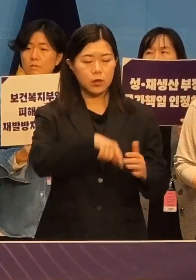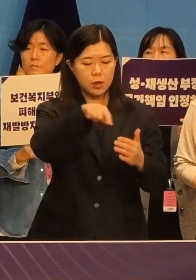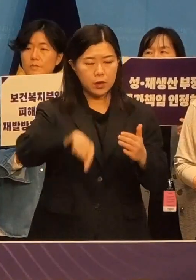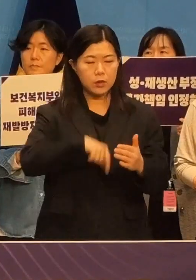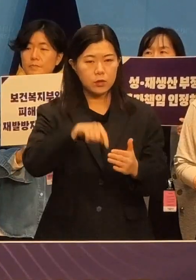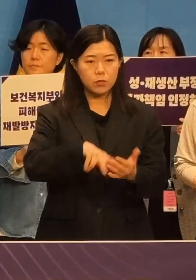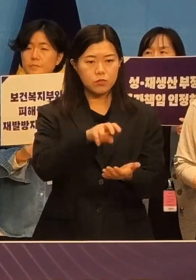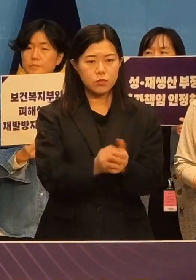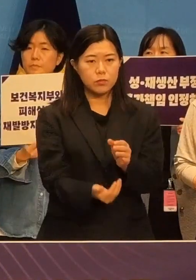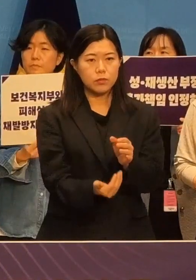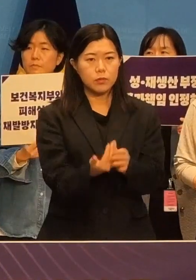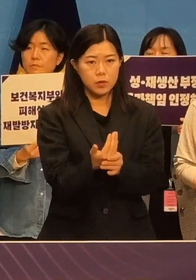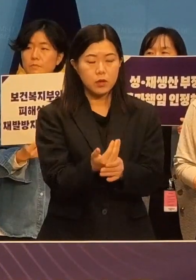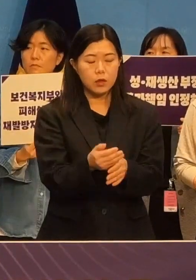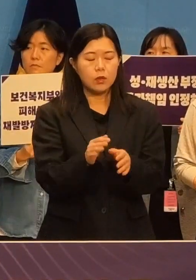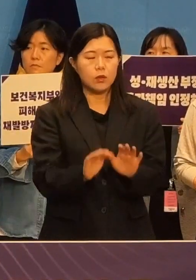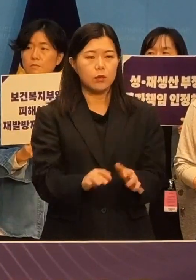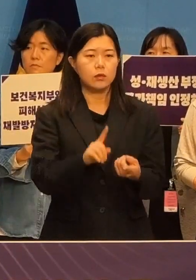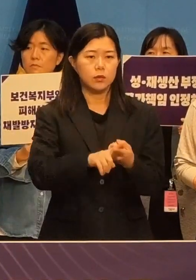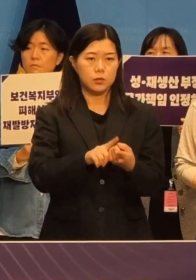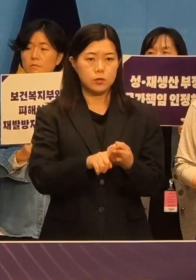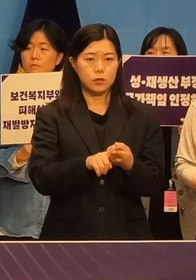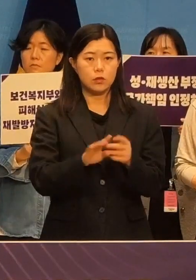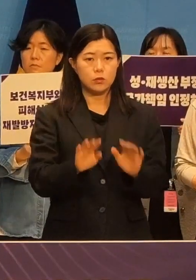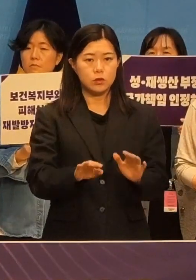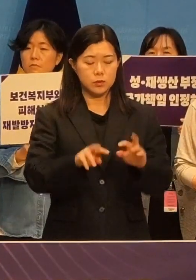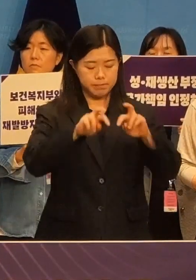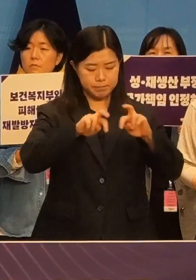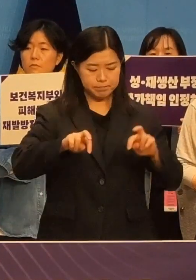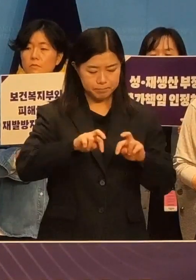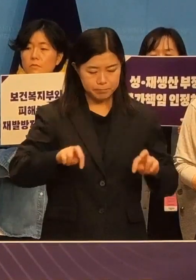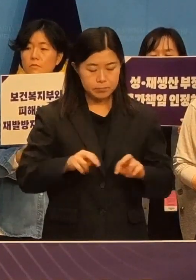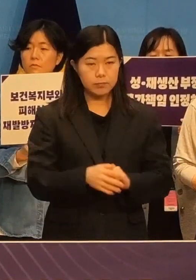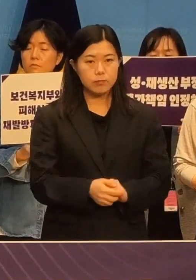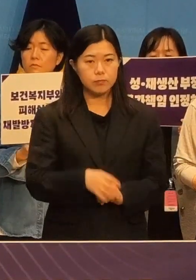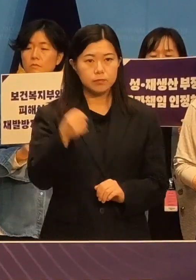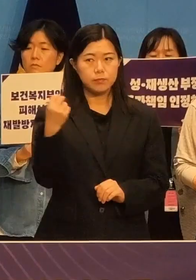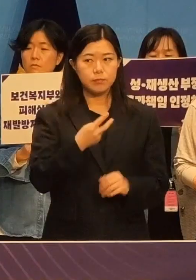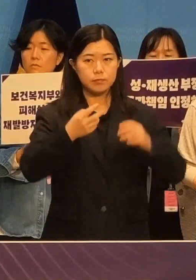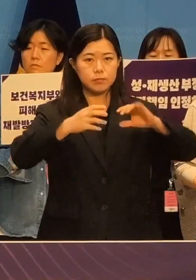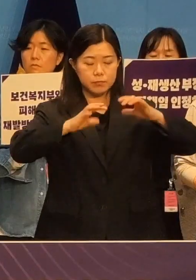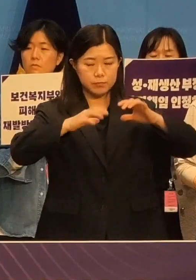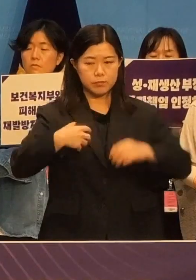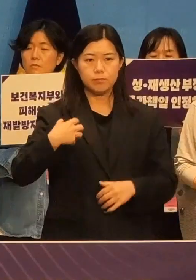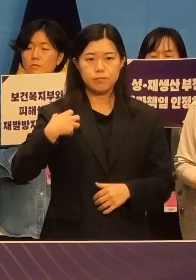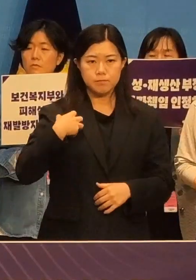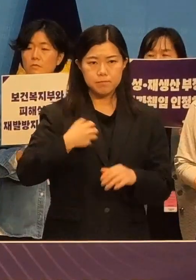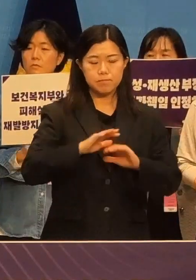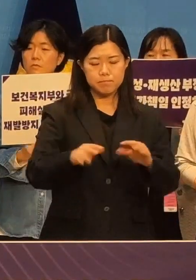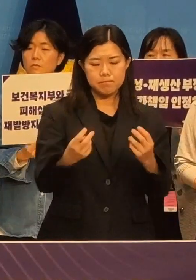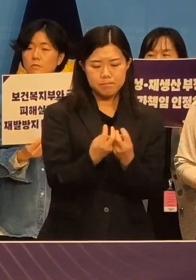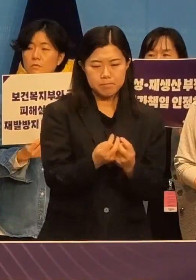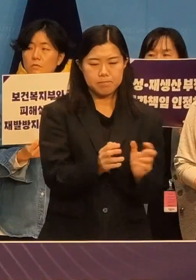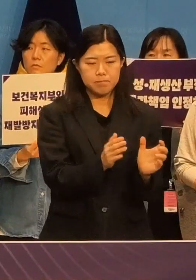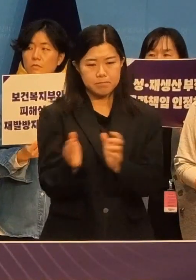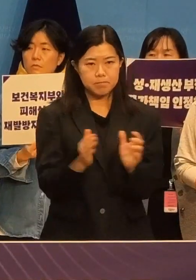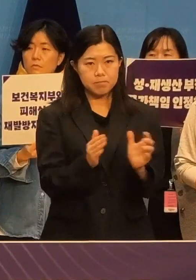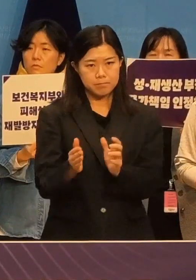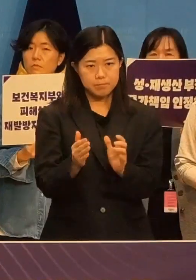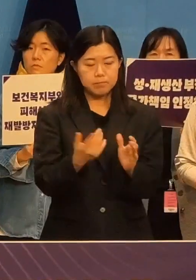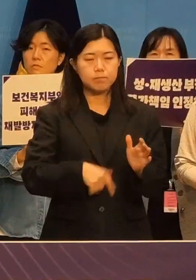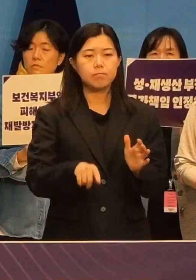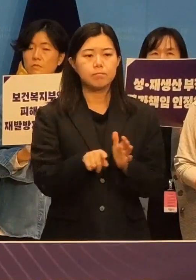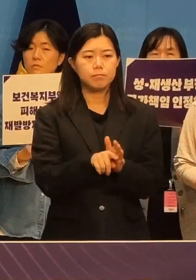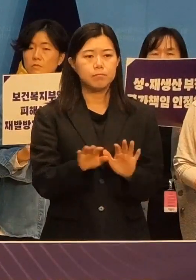온 재생산권 침해 실태를 규명하고 국가의 책임 있는 대책 마련을 촉구하고자